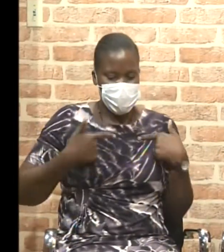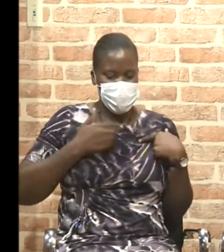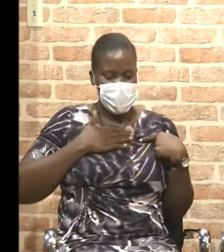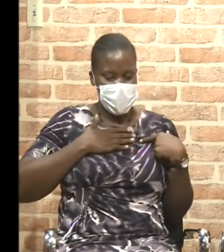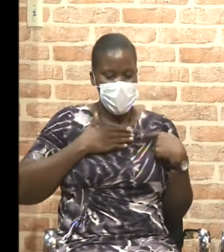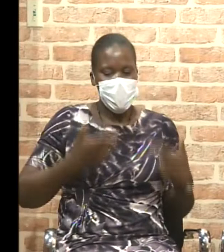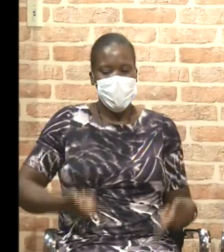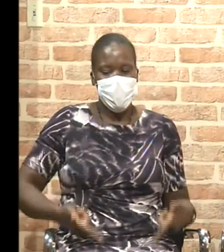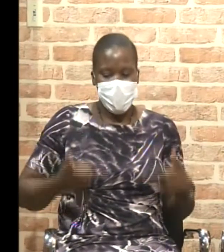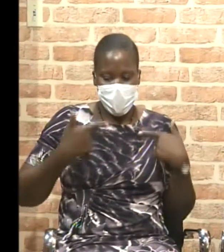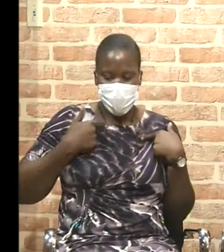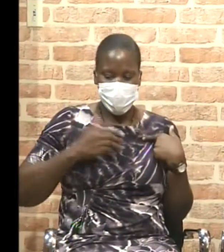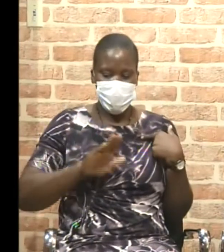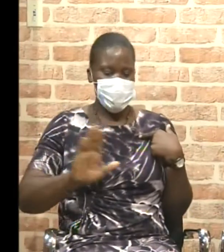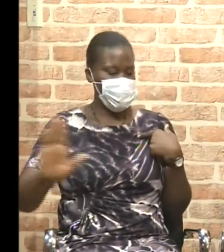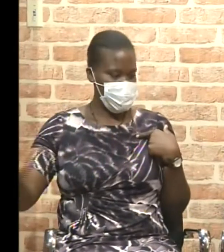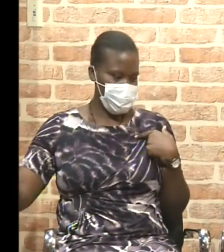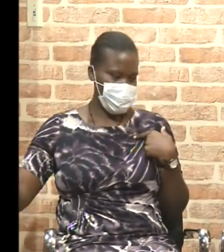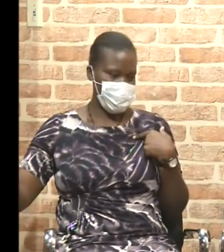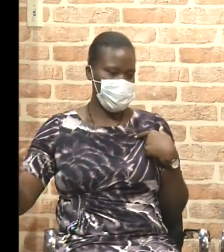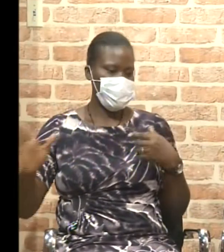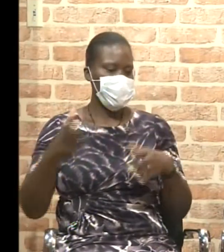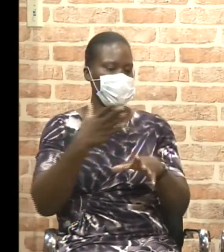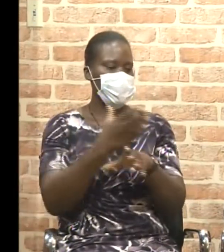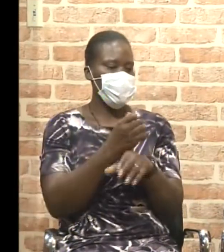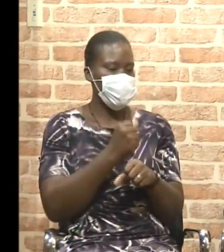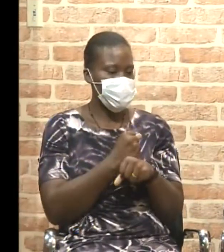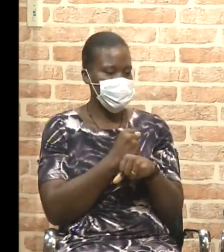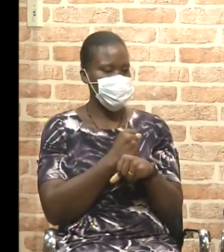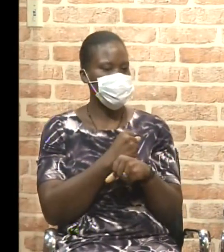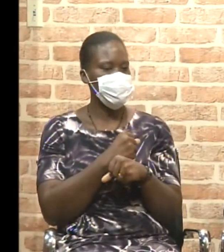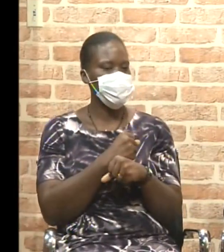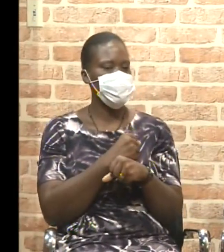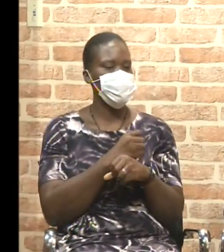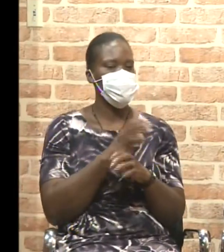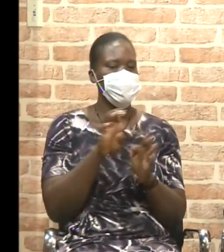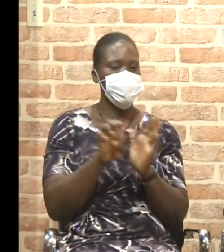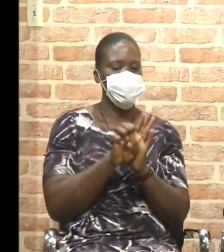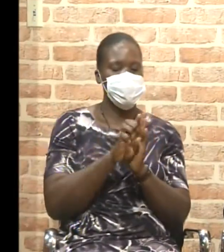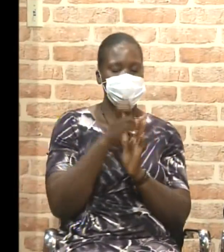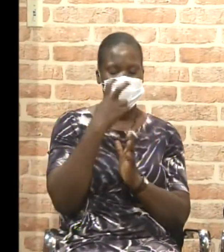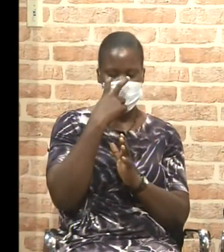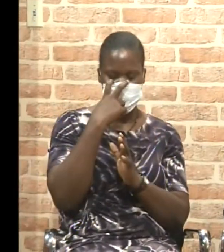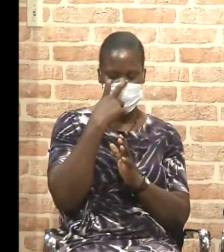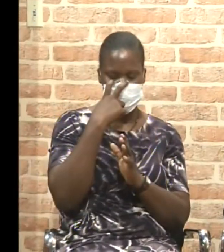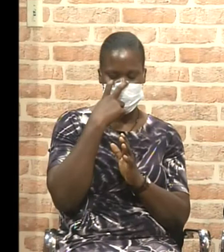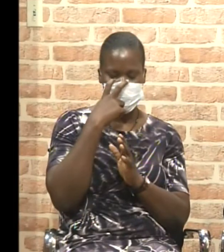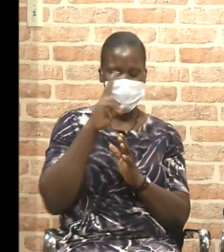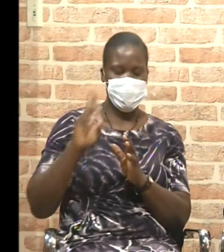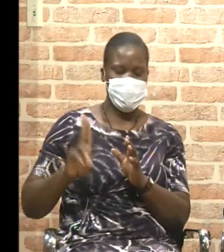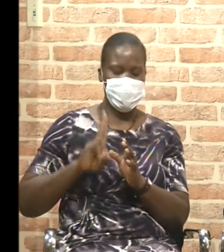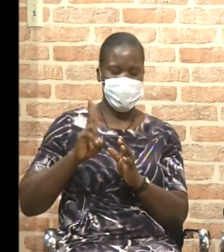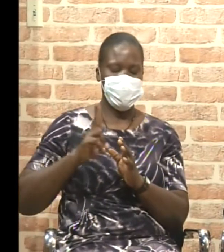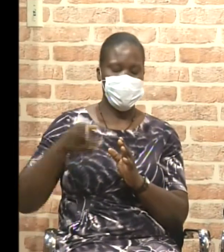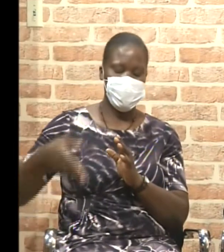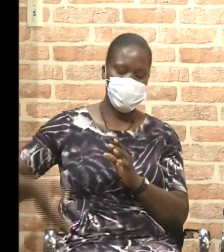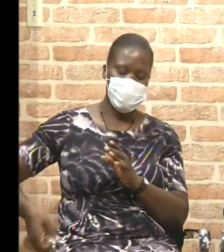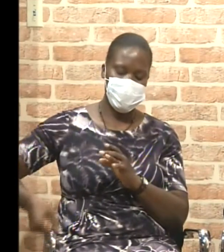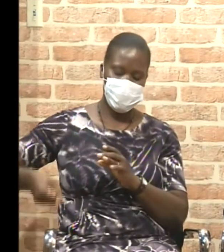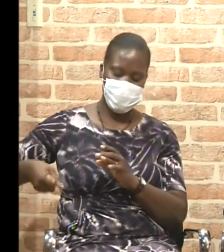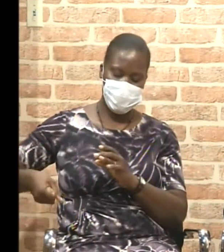handicapé à l'avancer. Là on prend par exemple de moun qui power qui utilise canne, il a gagné